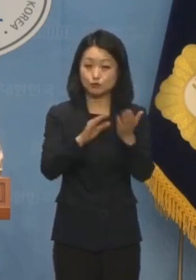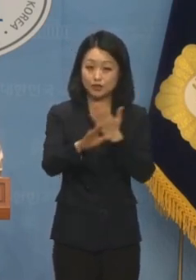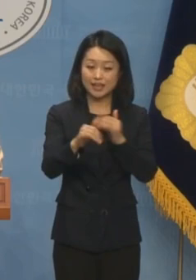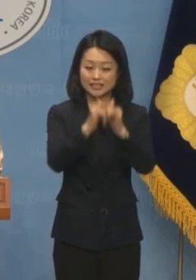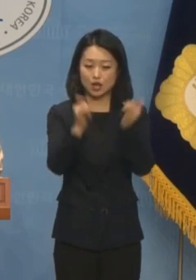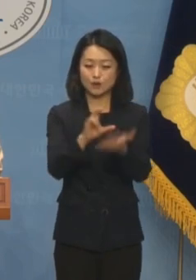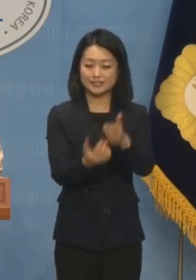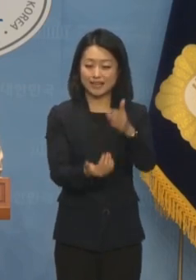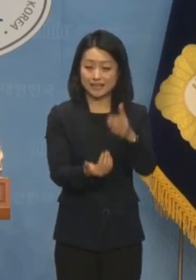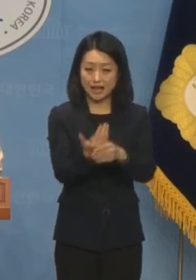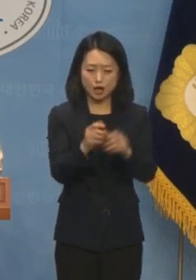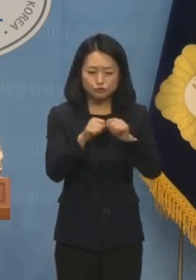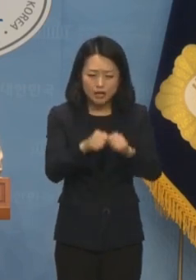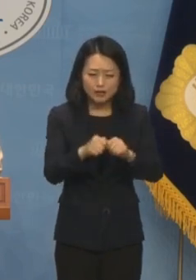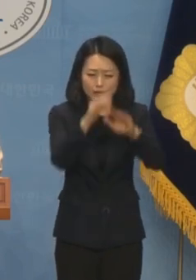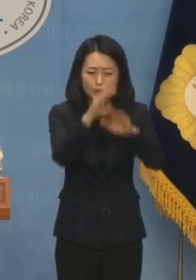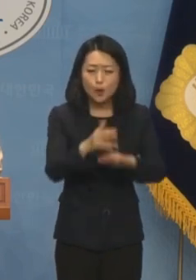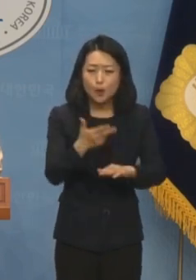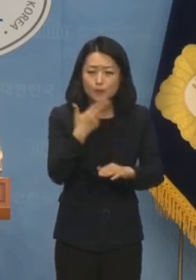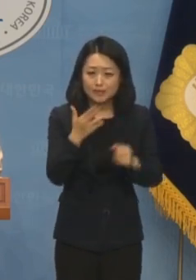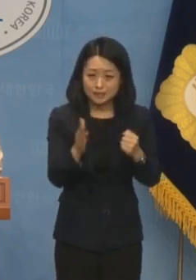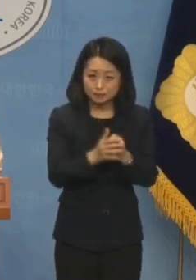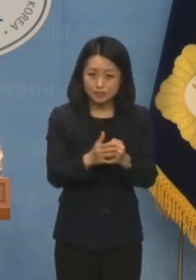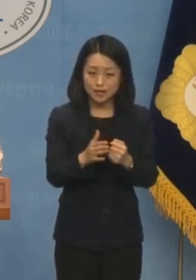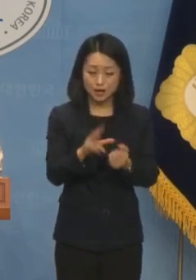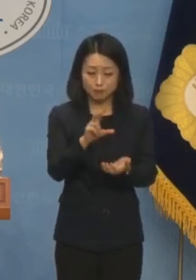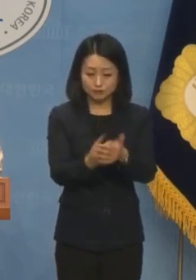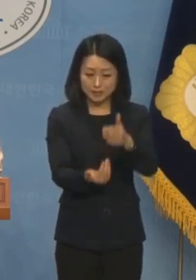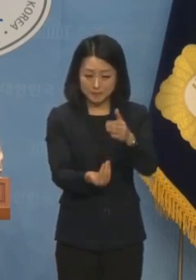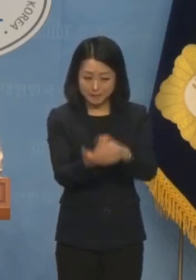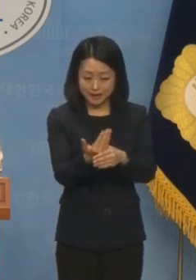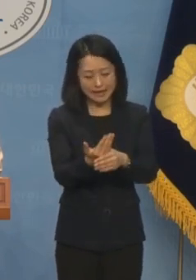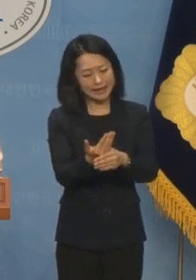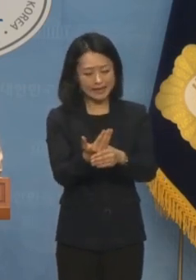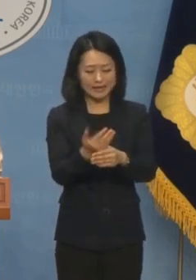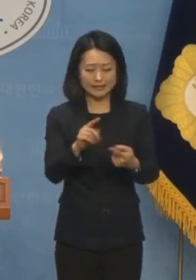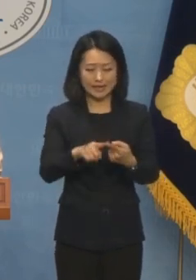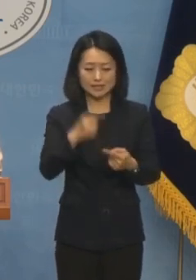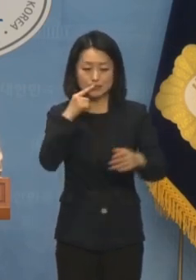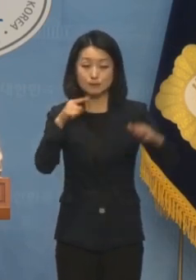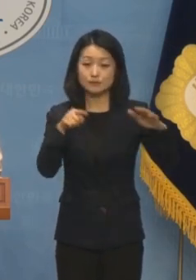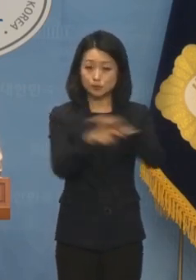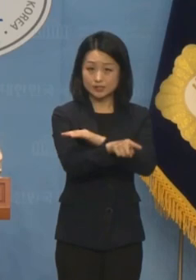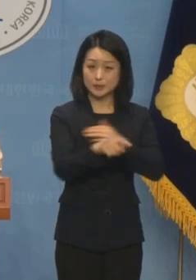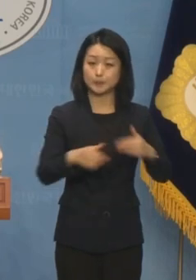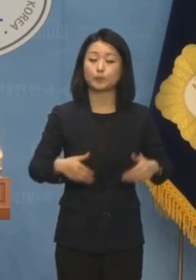못해 사각지대가 발생하므로 시행령 개정이 필요했습니다.